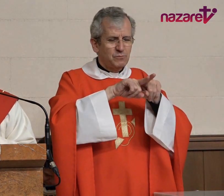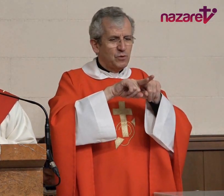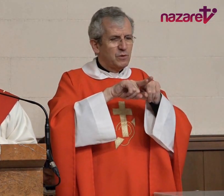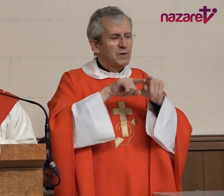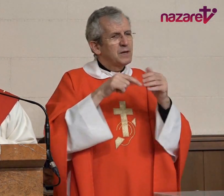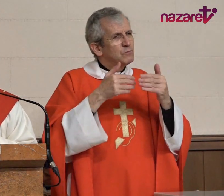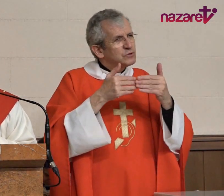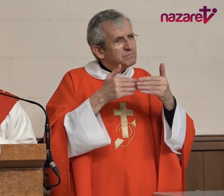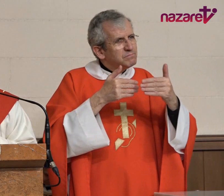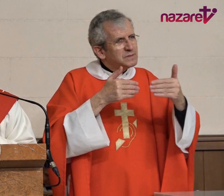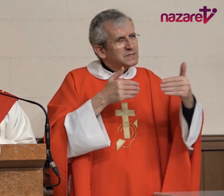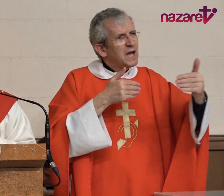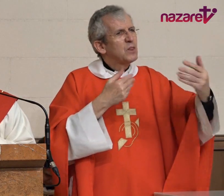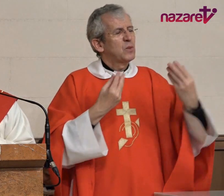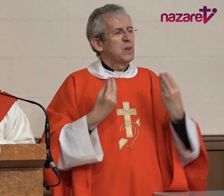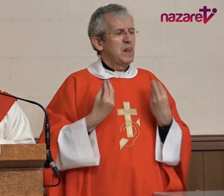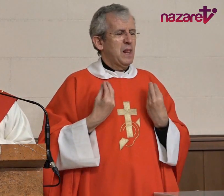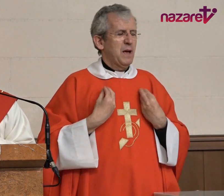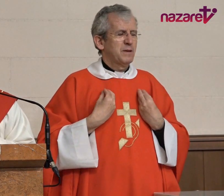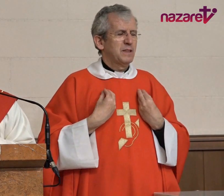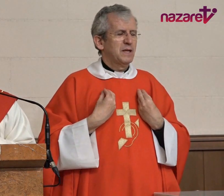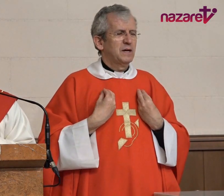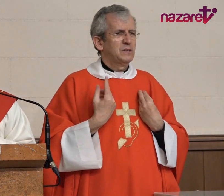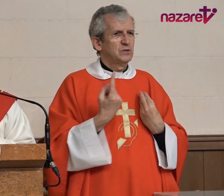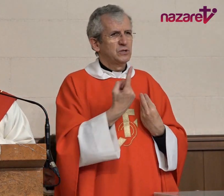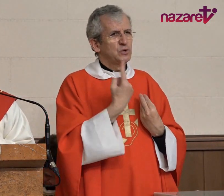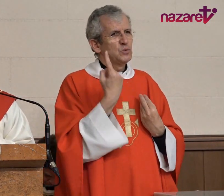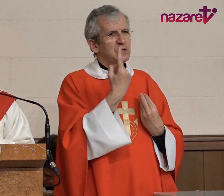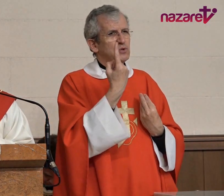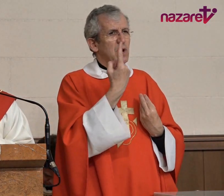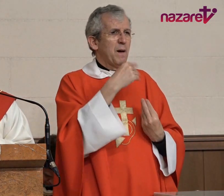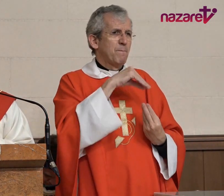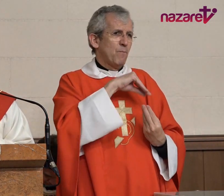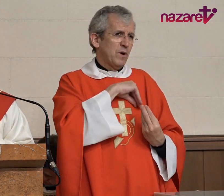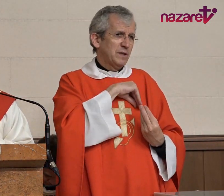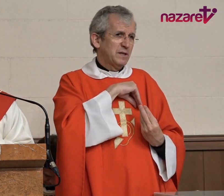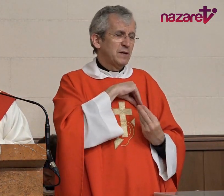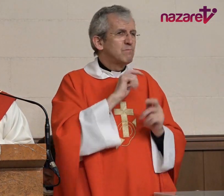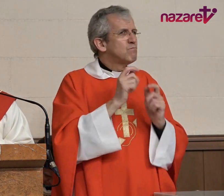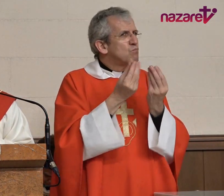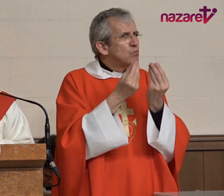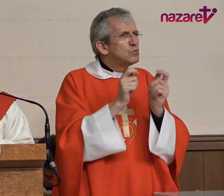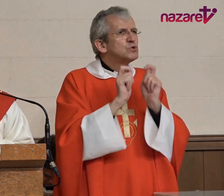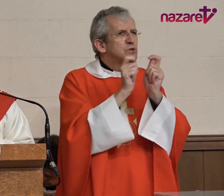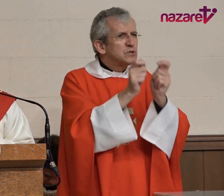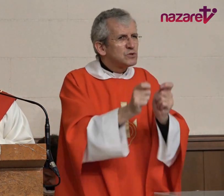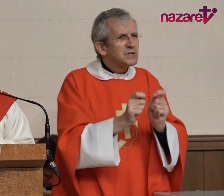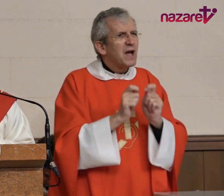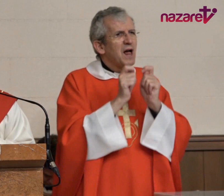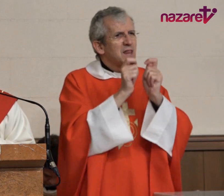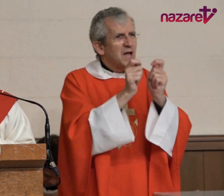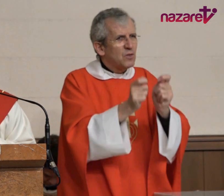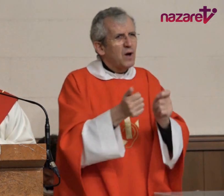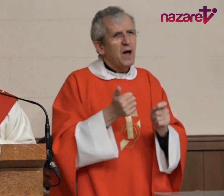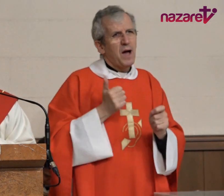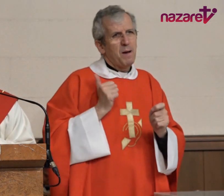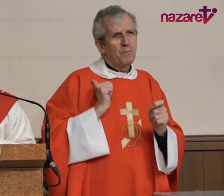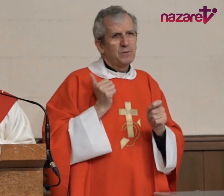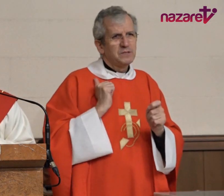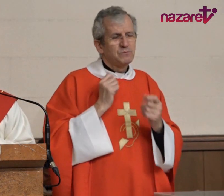Tenemos toda una vida y una sola muerte. Mucho se nos ha dado. No lo